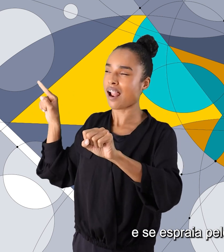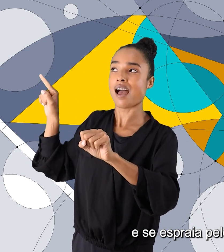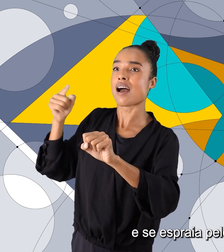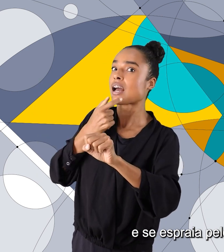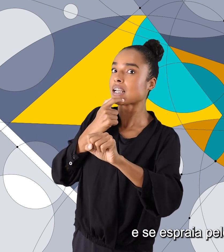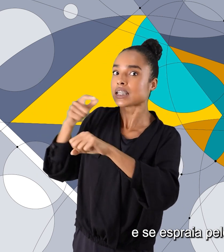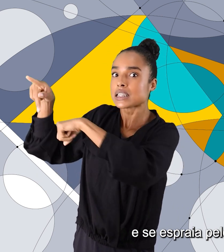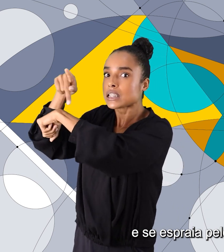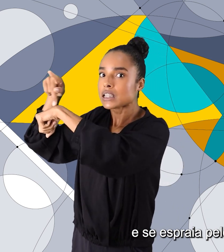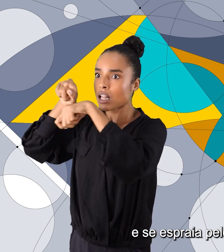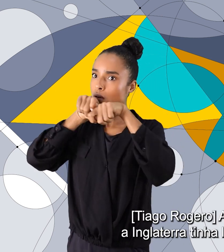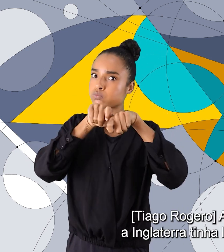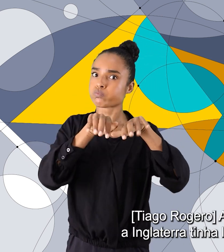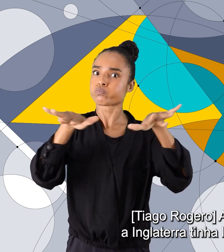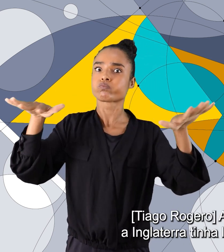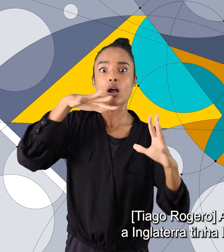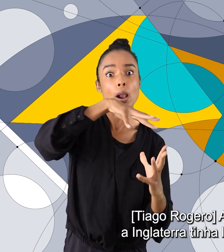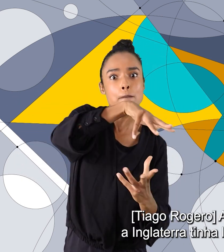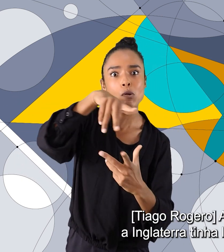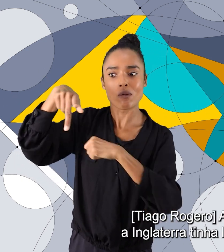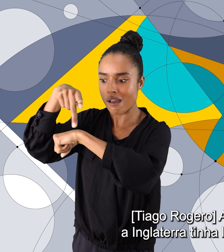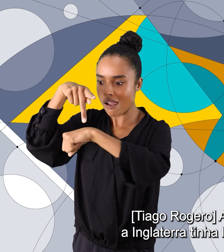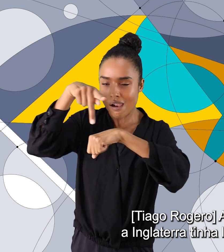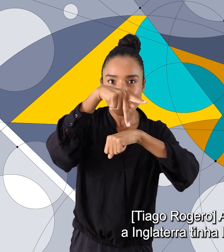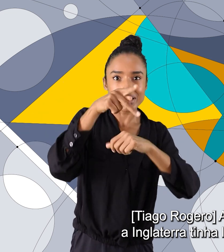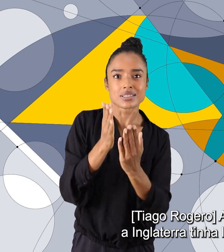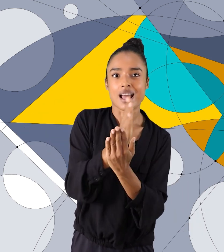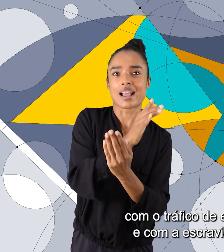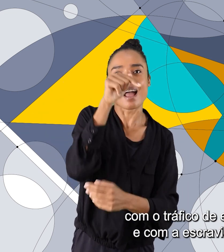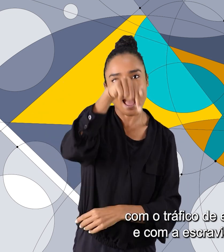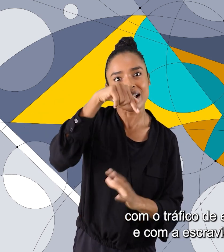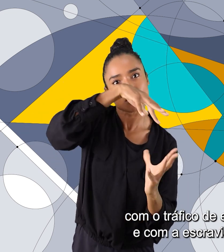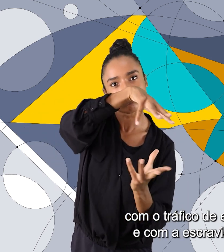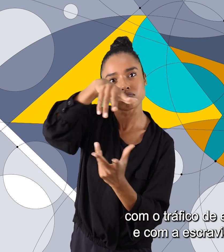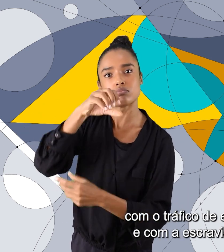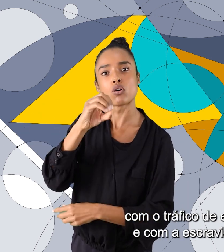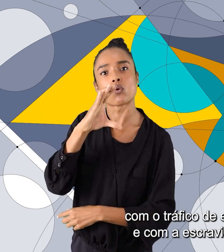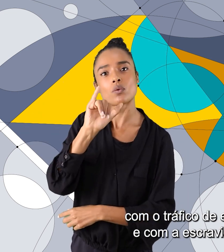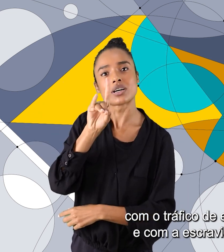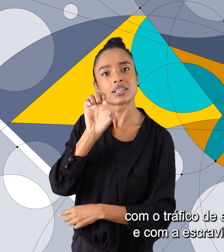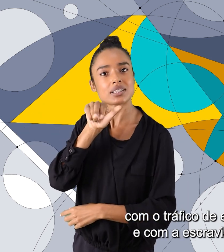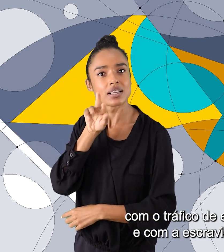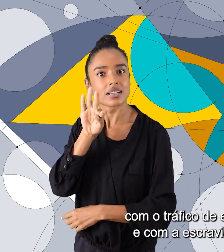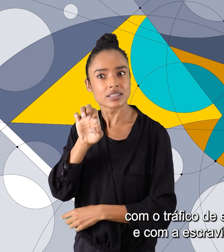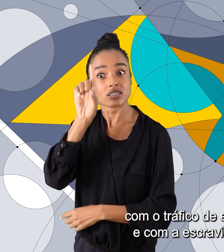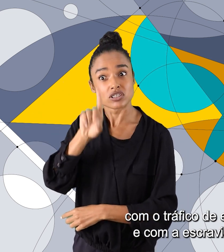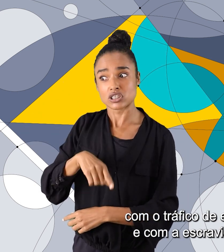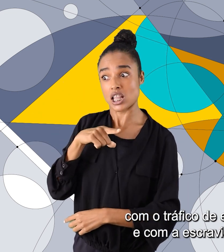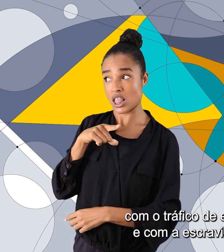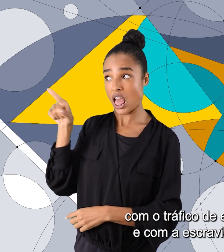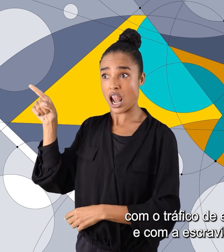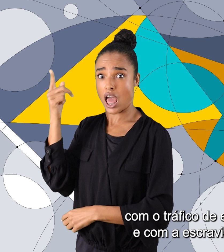pelo Ocidente. Antes disso, a Inglaterra tinha lucrado muito com o tráfico de escravizados e com a